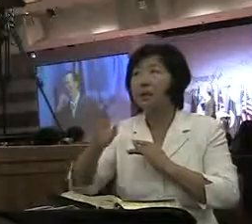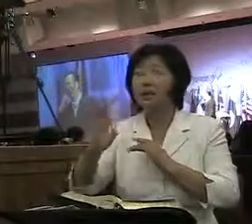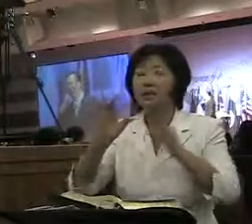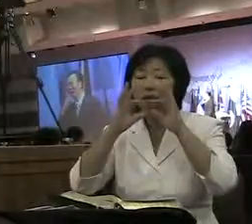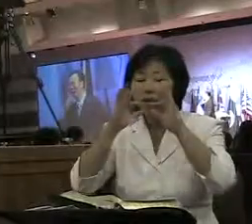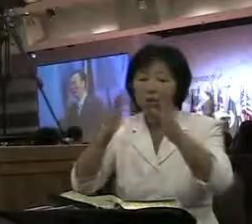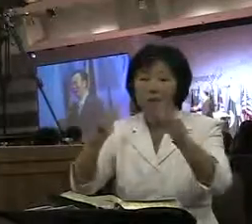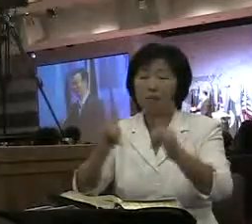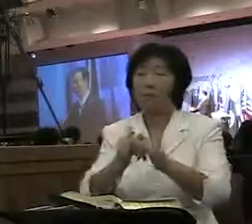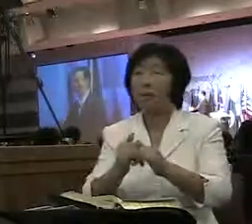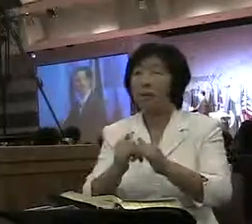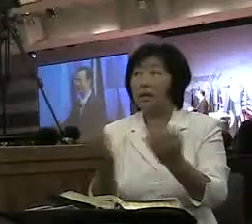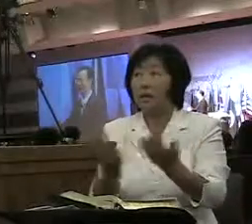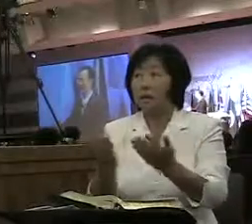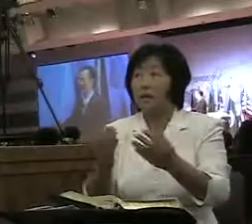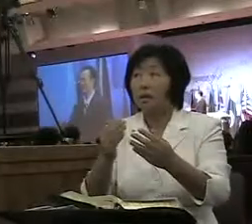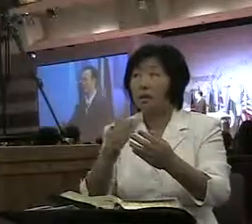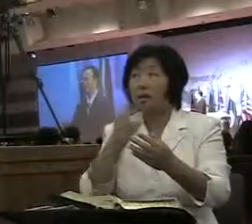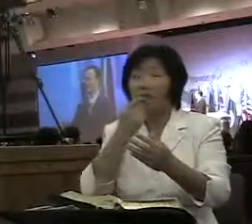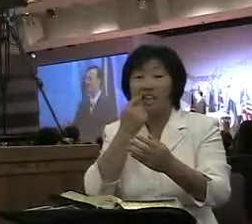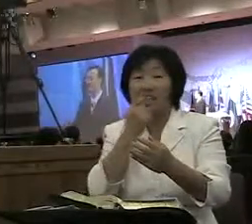이를 다 잃게 됩니다.